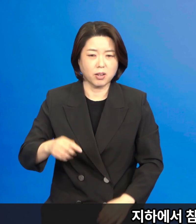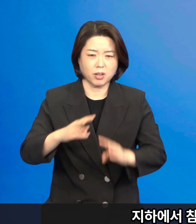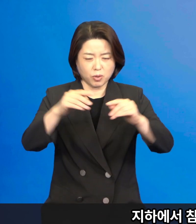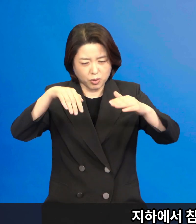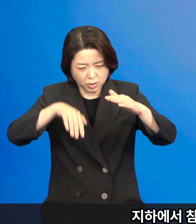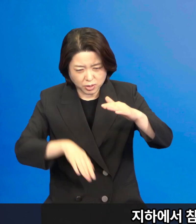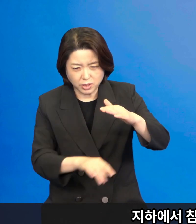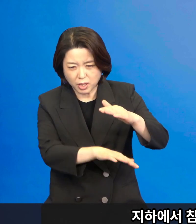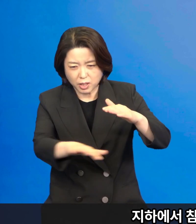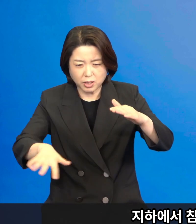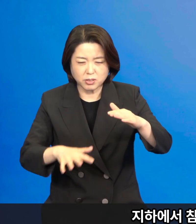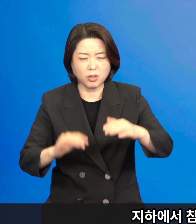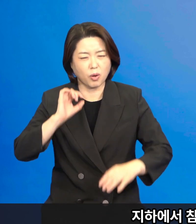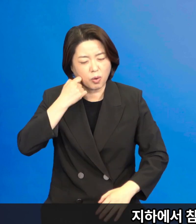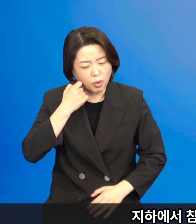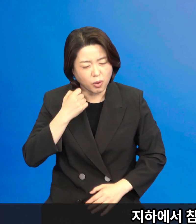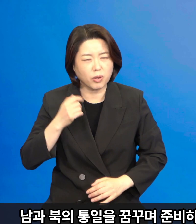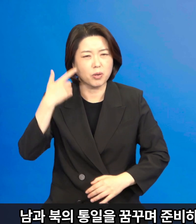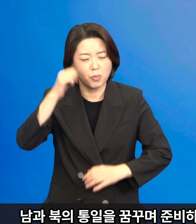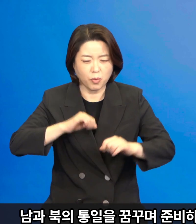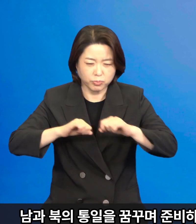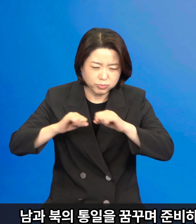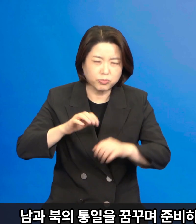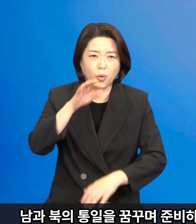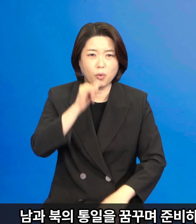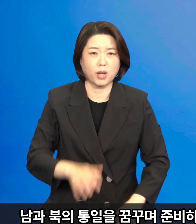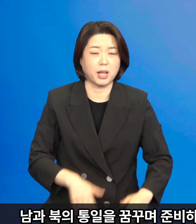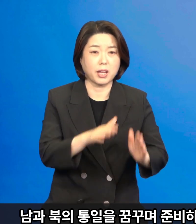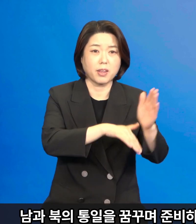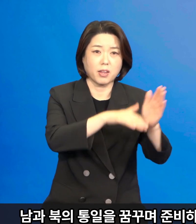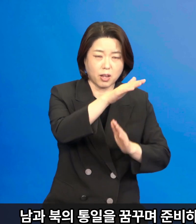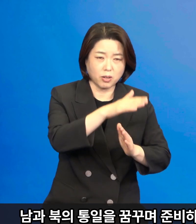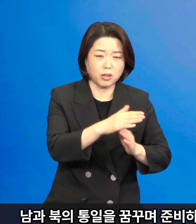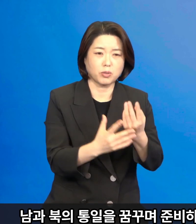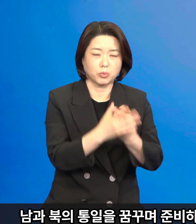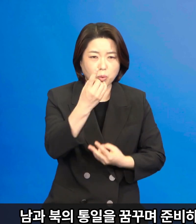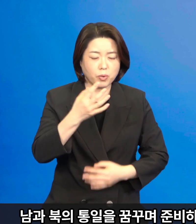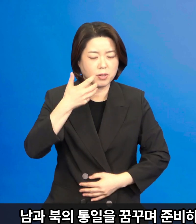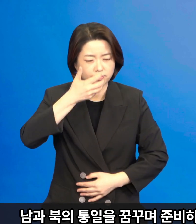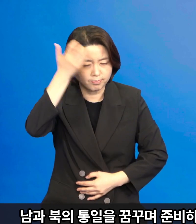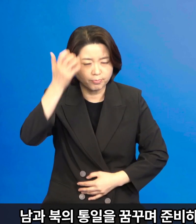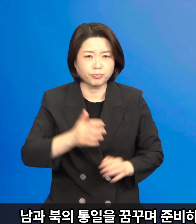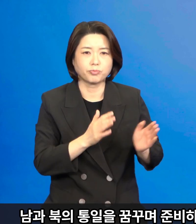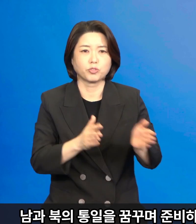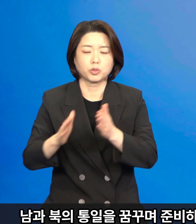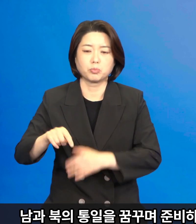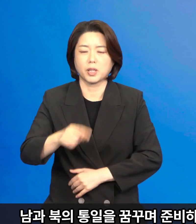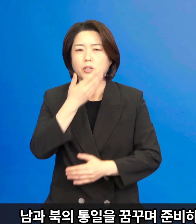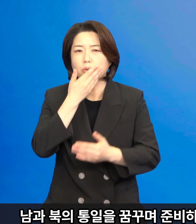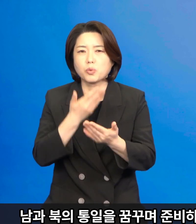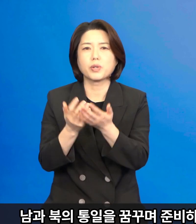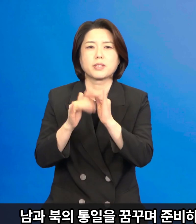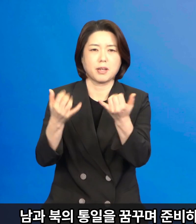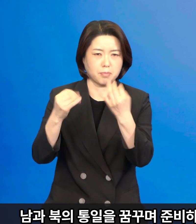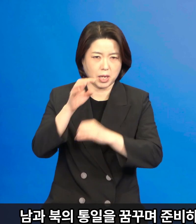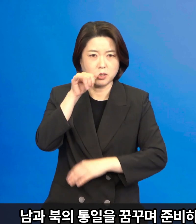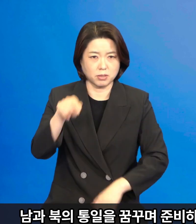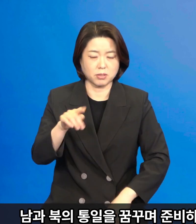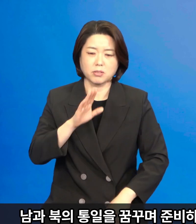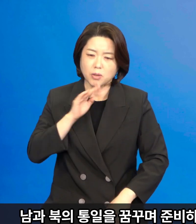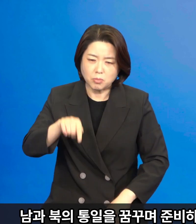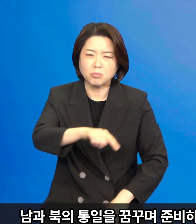참 어렵게 목회하십니다. 남과 북의 통일을 꿈꾸며 준비하는 귀한 분들이 많이 계신데 참